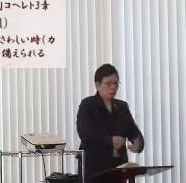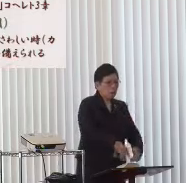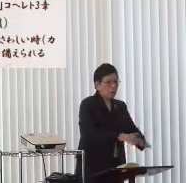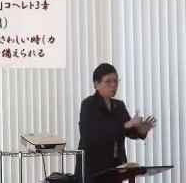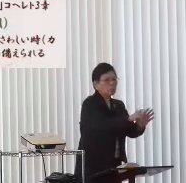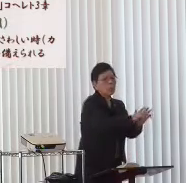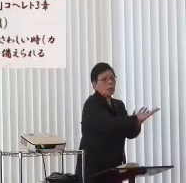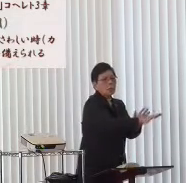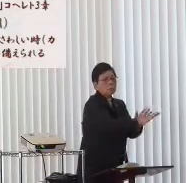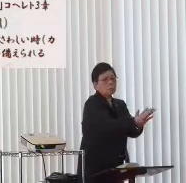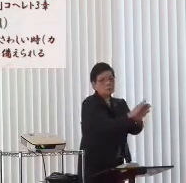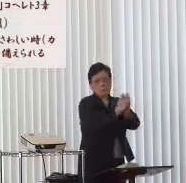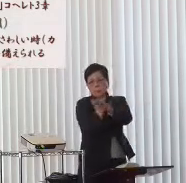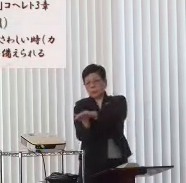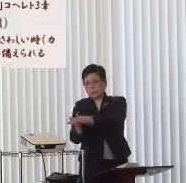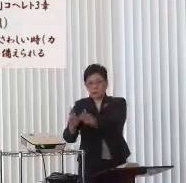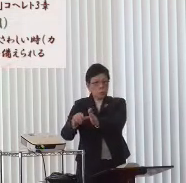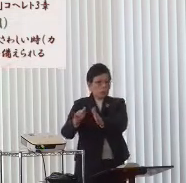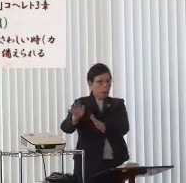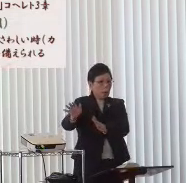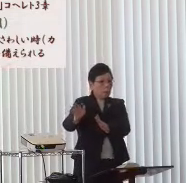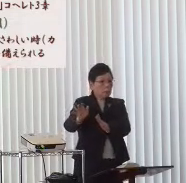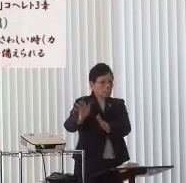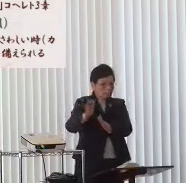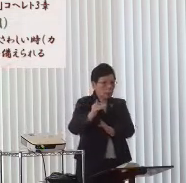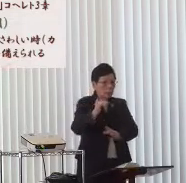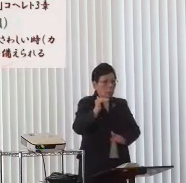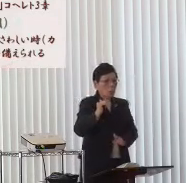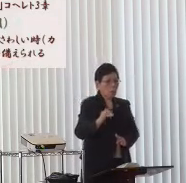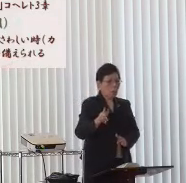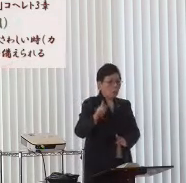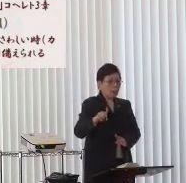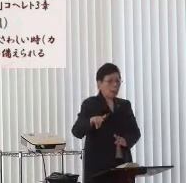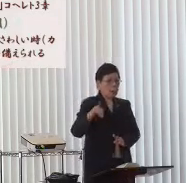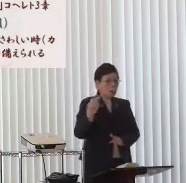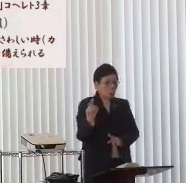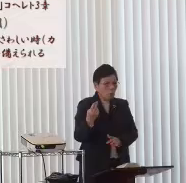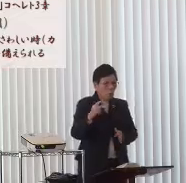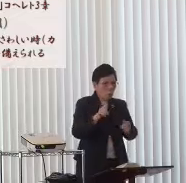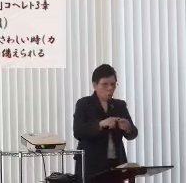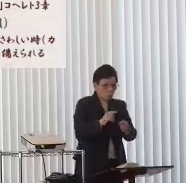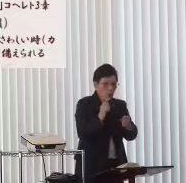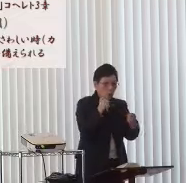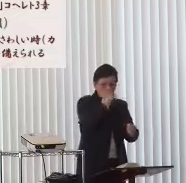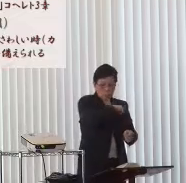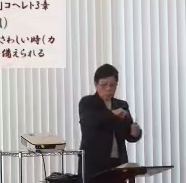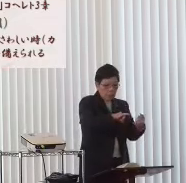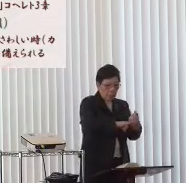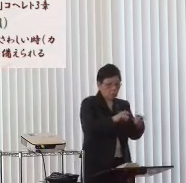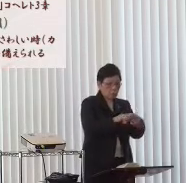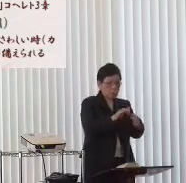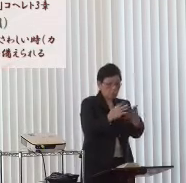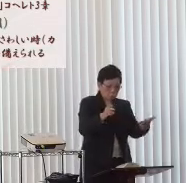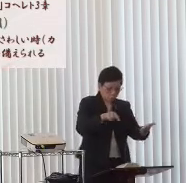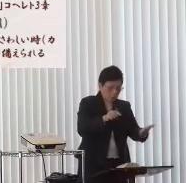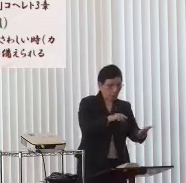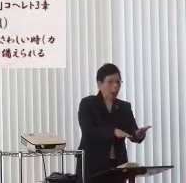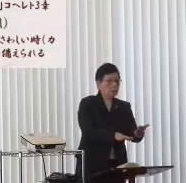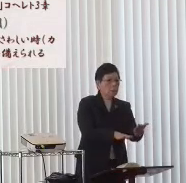全てのことには時があるというあのコヘレトの言葉にある、まさにあの時ですけれども、植えるに時があり、抜くに時がある